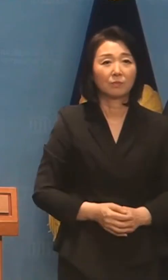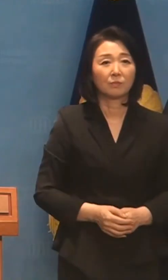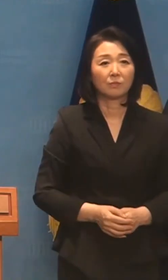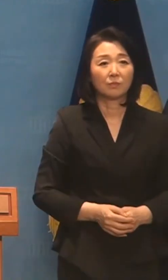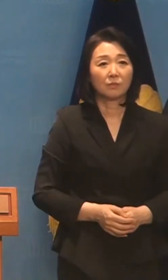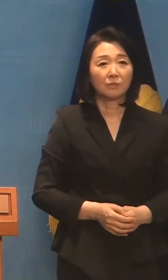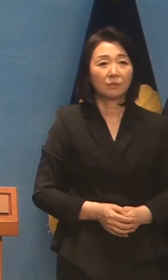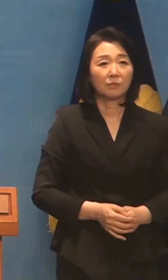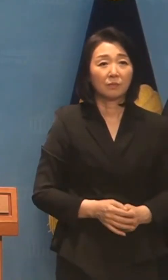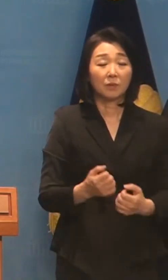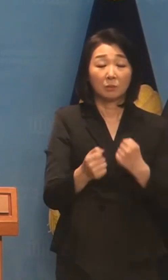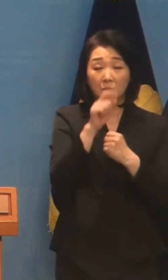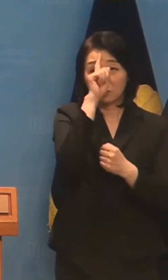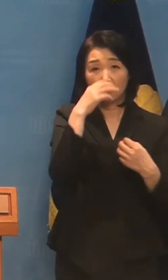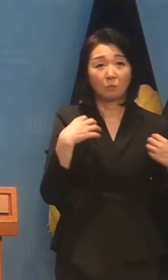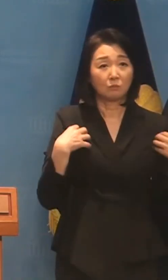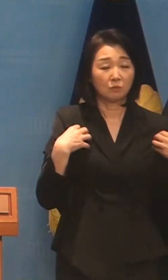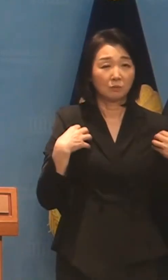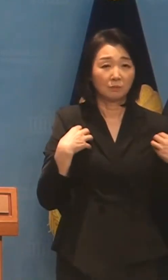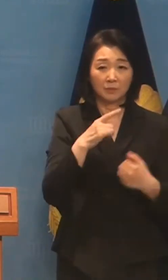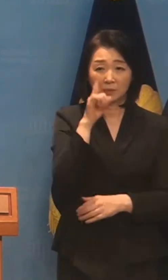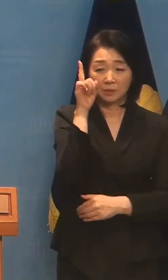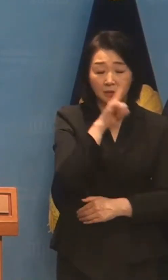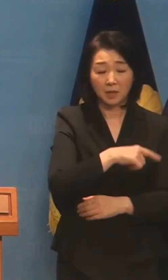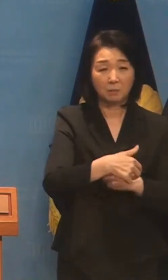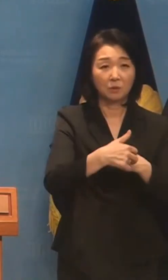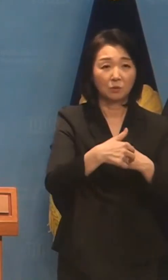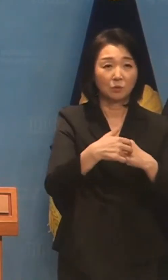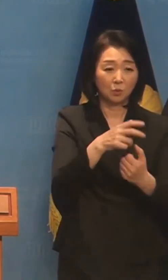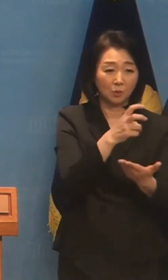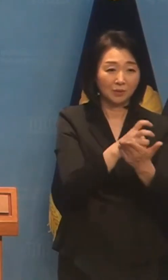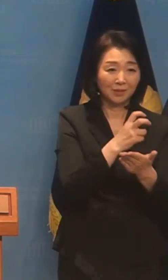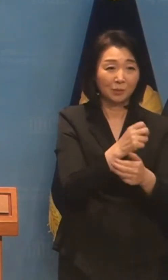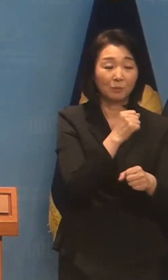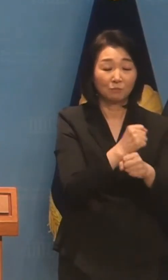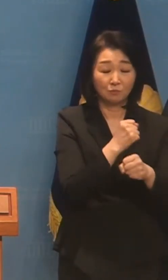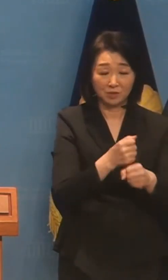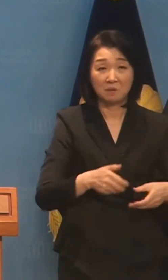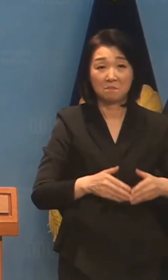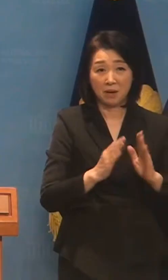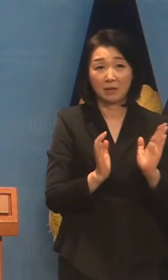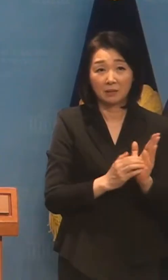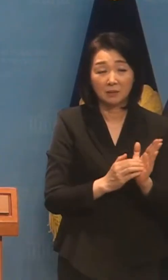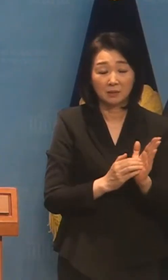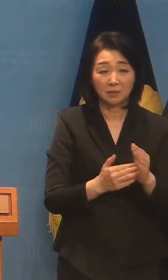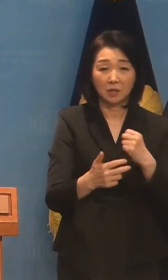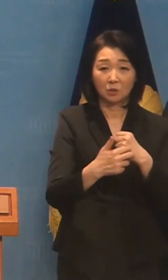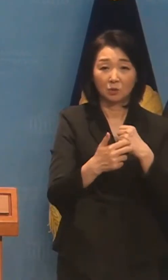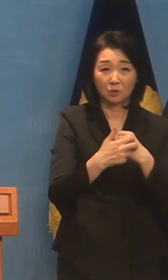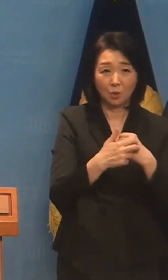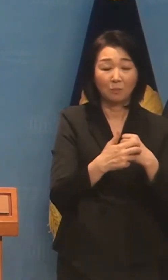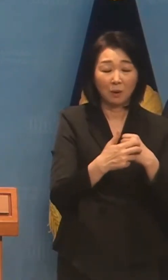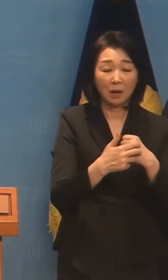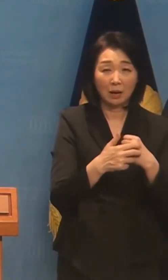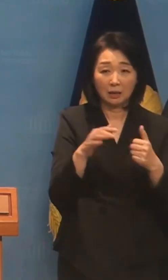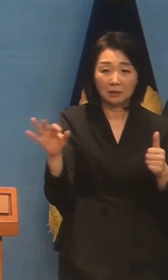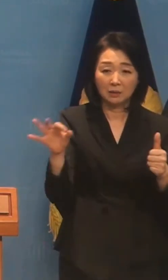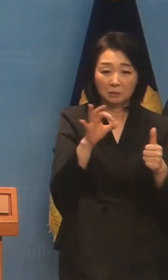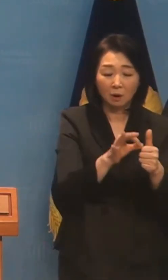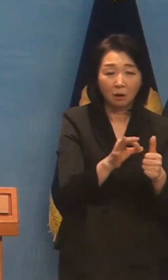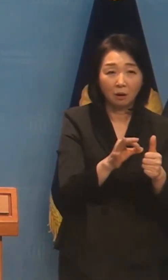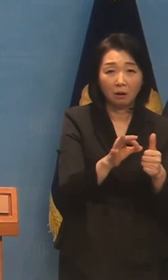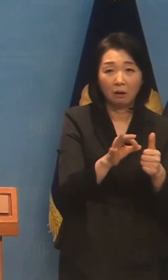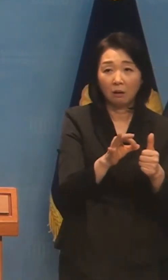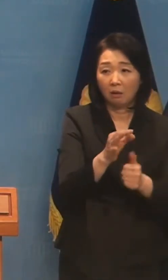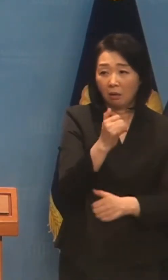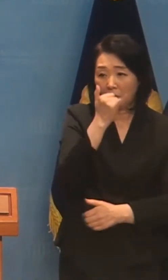그런데도 불구하고 정부는 나쁜 의료제도로 생긴 문제를 의료급여 수급자의 도덕적